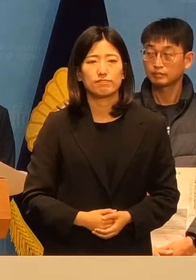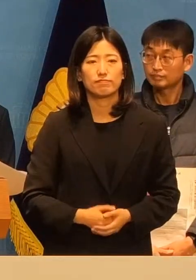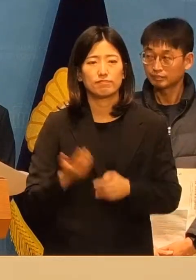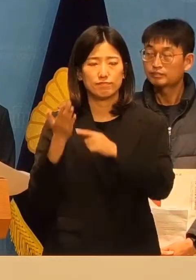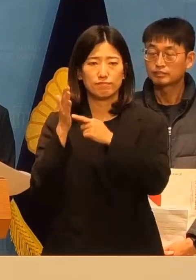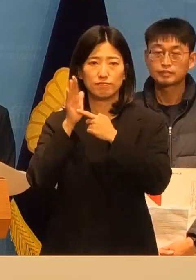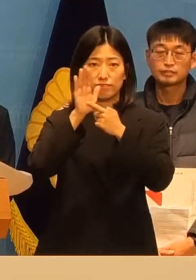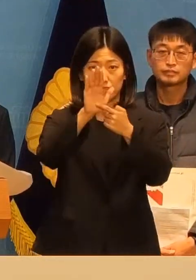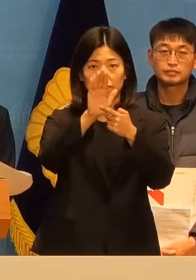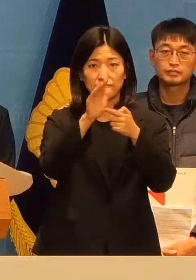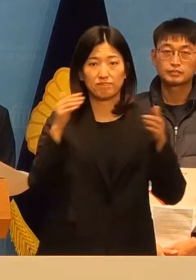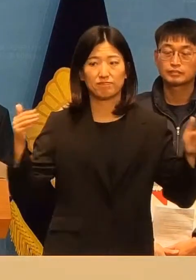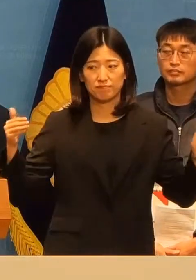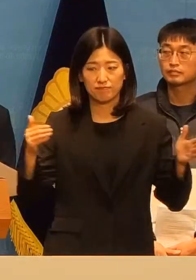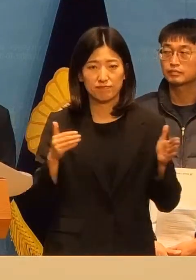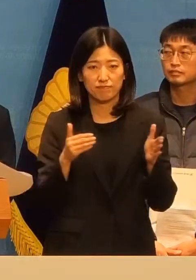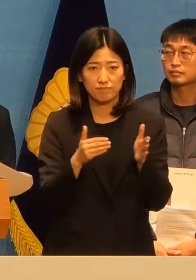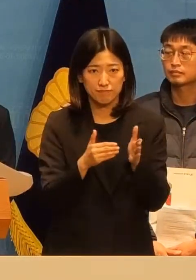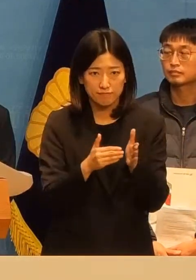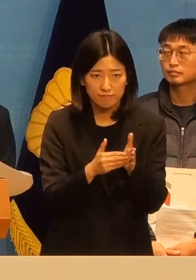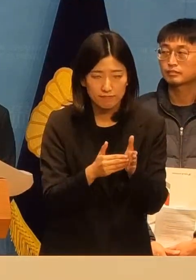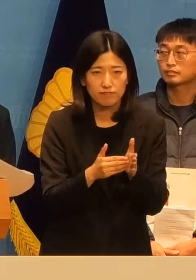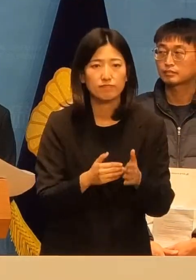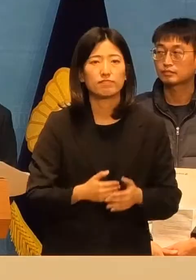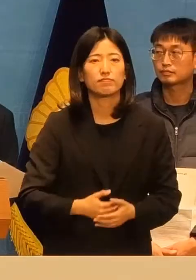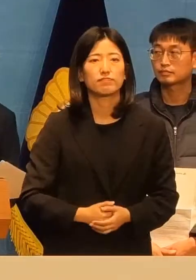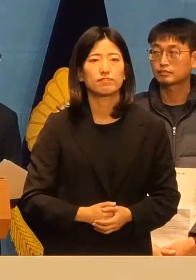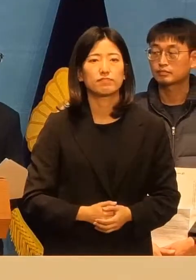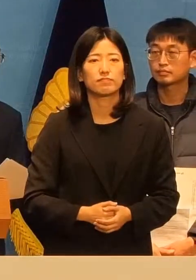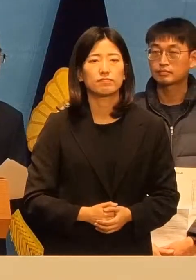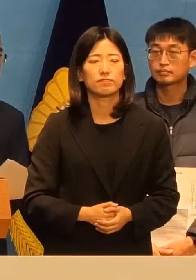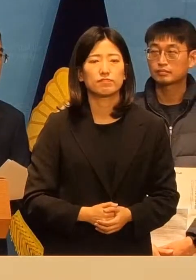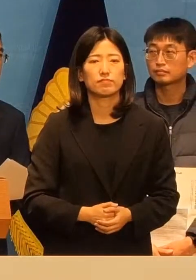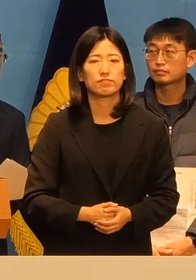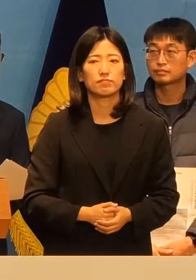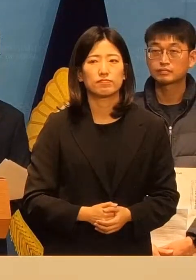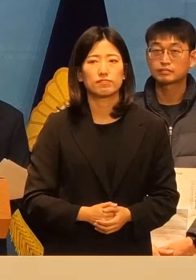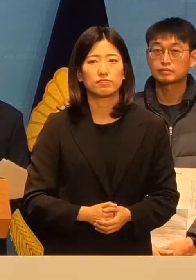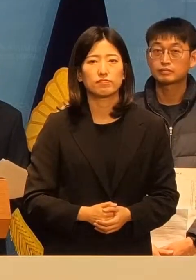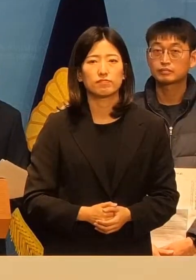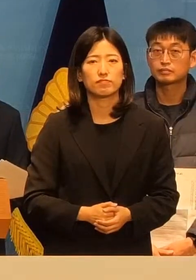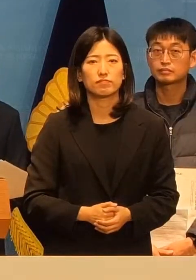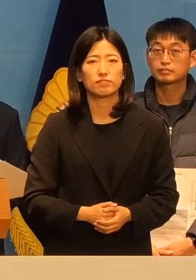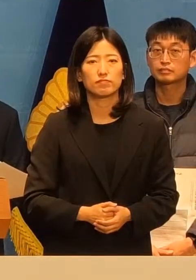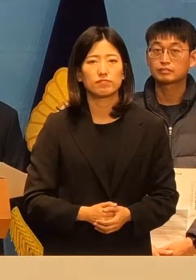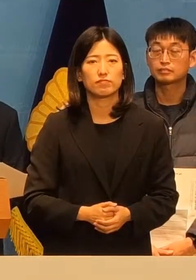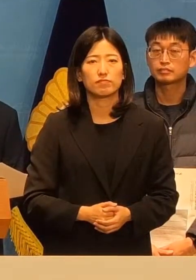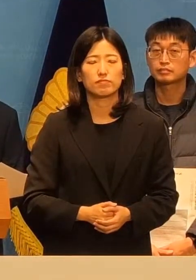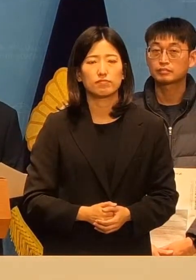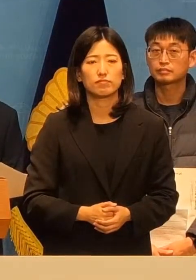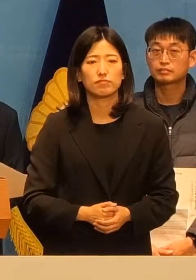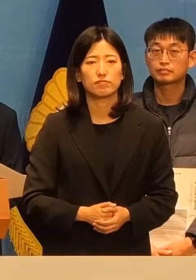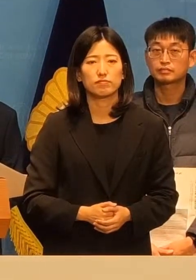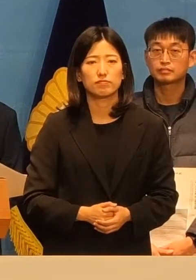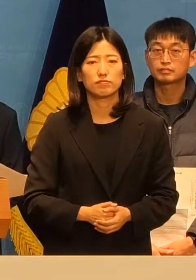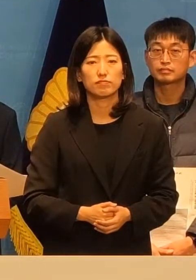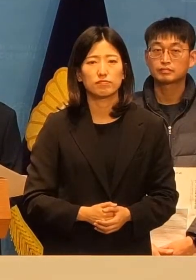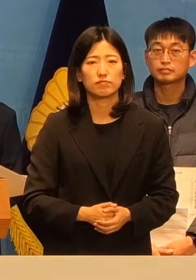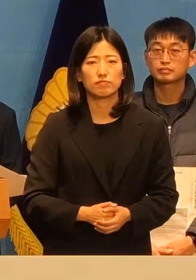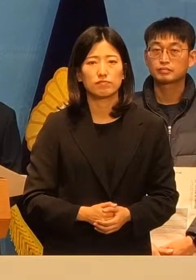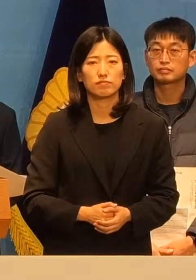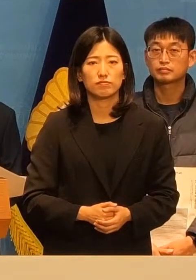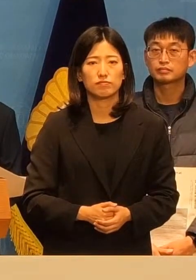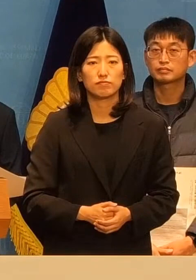이상 기자회견을 마치려고 하는데요. 우리 좀 가까이 오셔서 사진 좀 같이 한 장 찍어주시겠어요? 저희도 이제